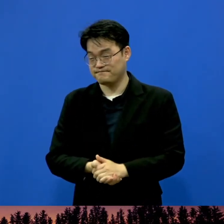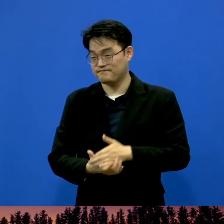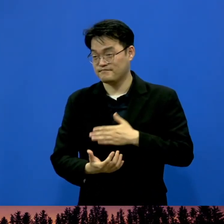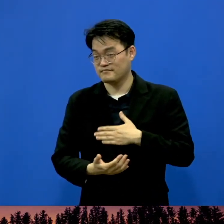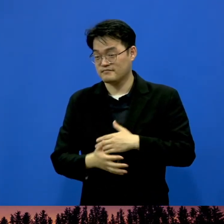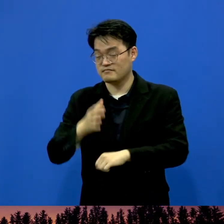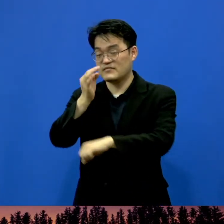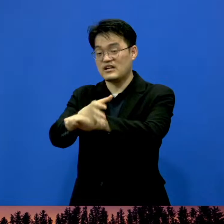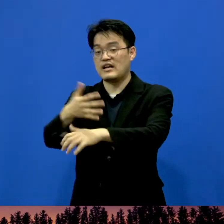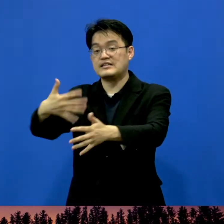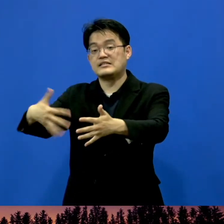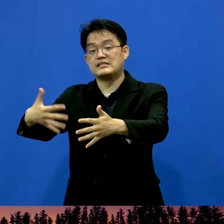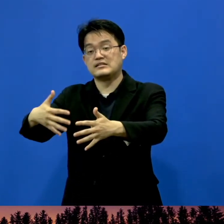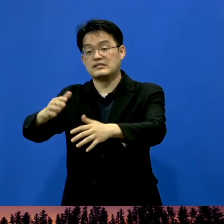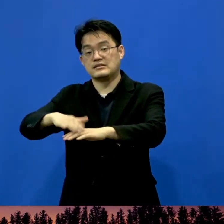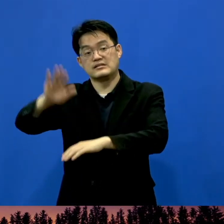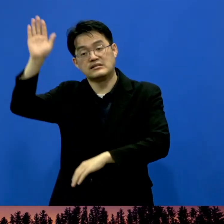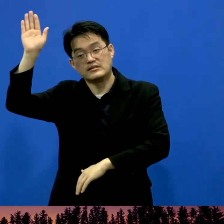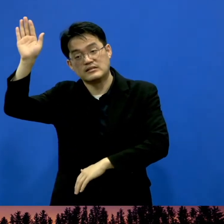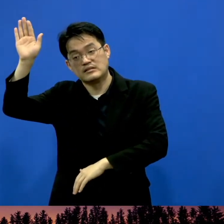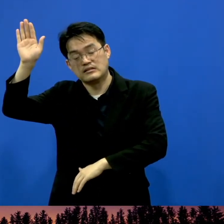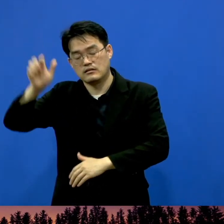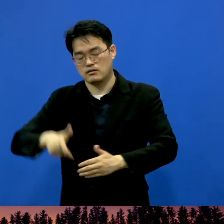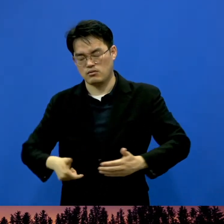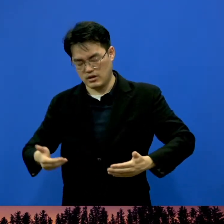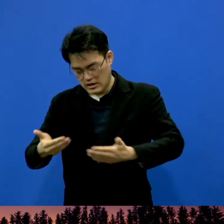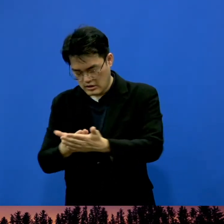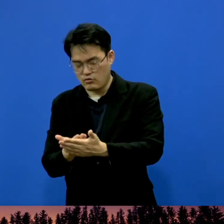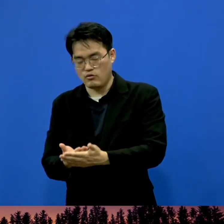안 사신 분 회개하고 주께로 돌아오세요.